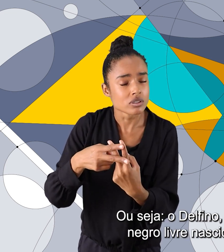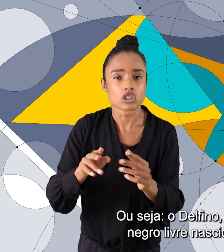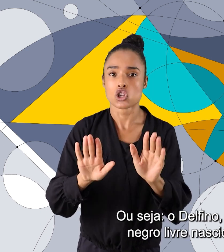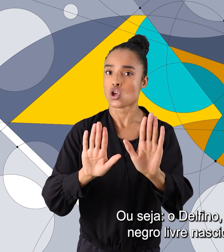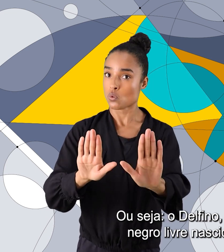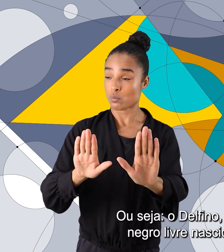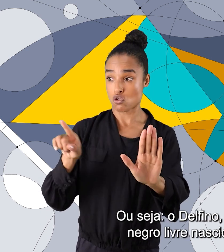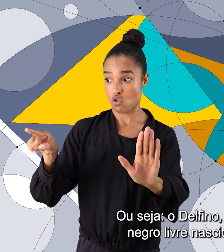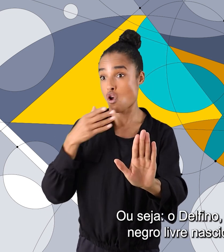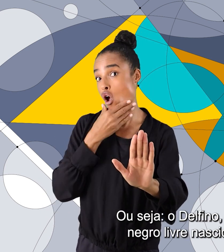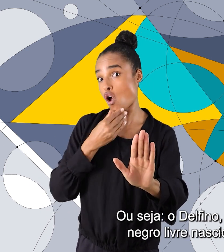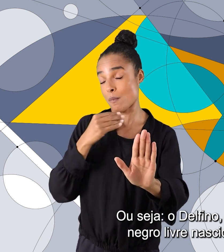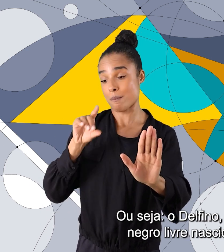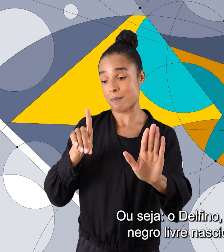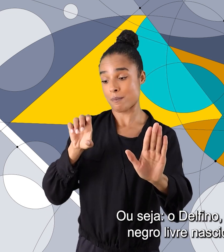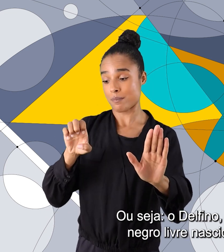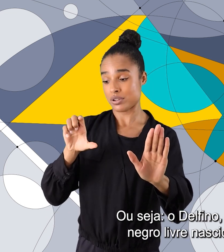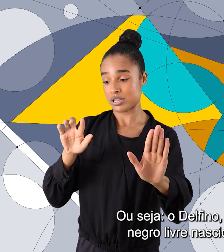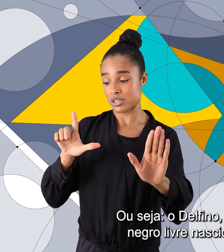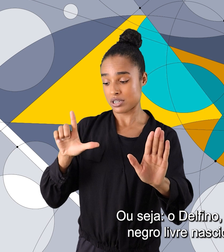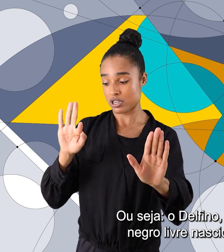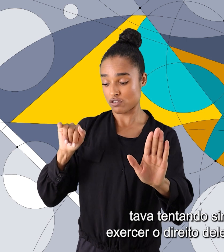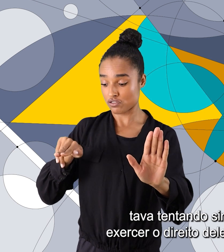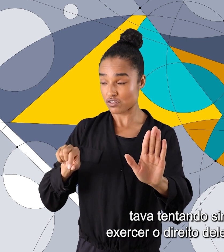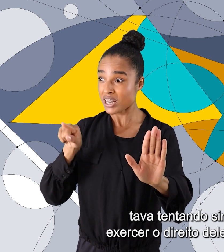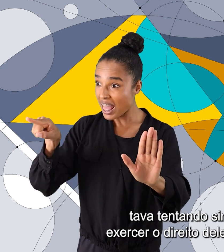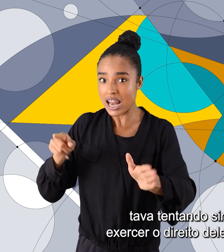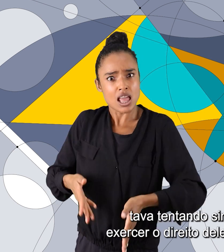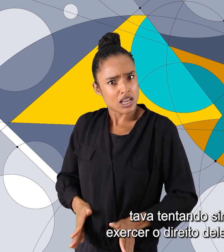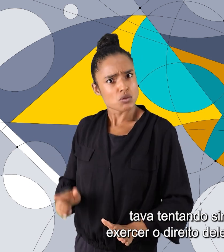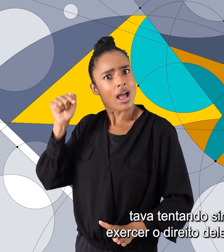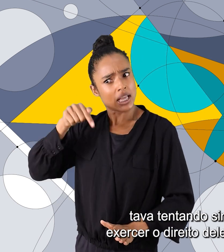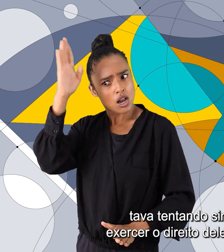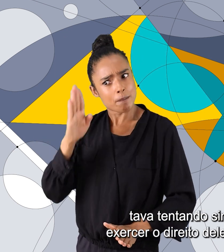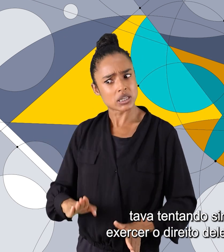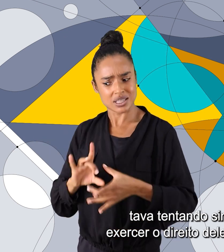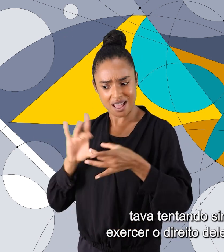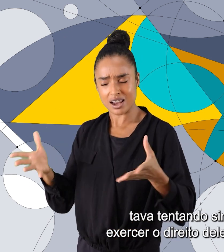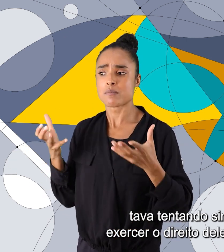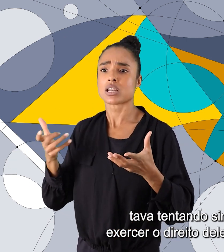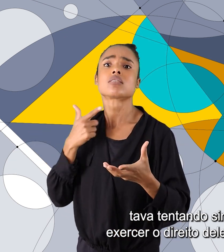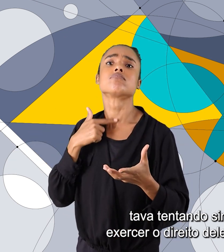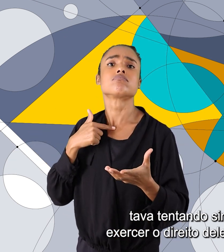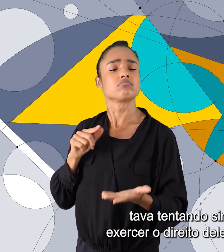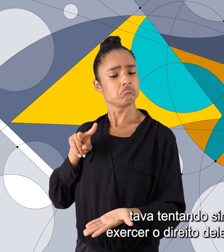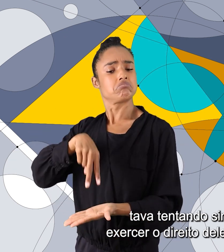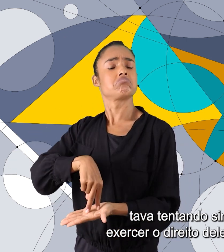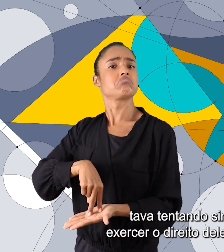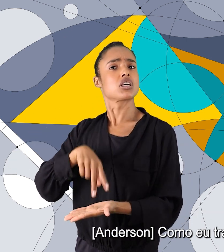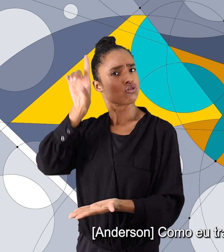seja, o Delfino, como homem negro livre e nascido no Brasil, estava tentando simplesmente exercer o direito dele como